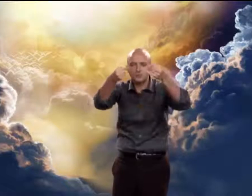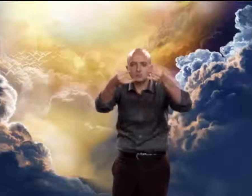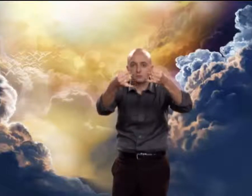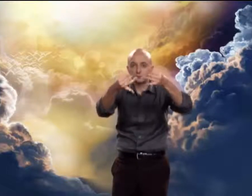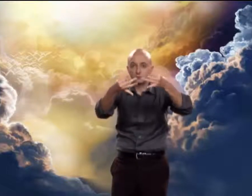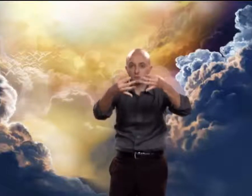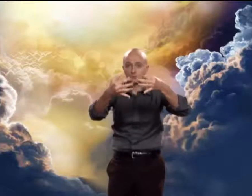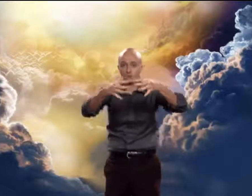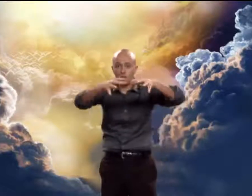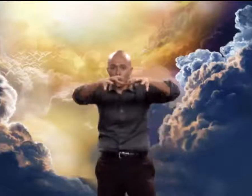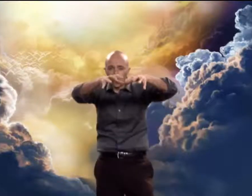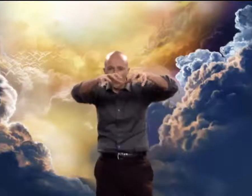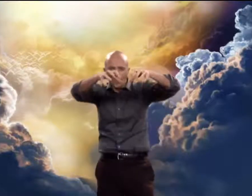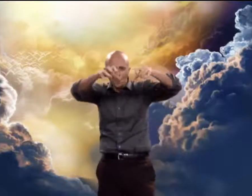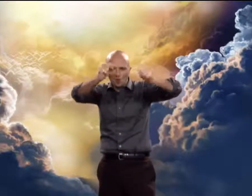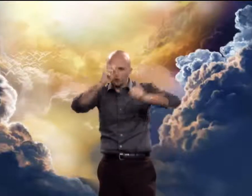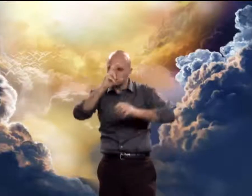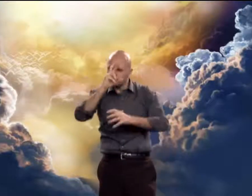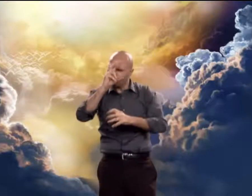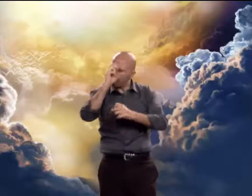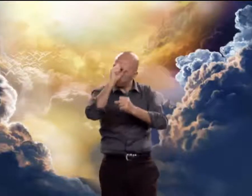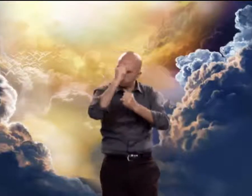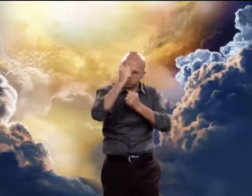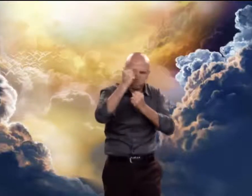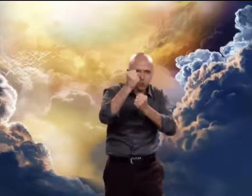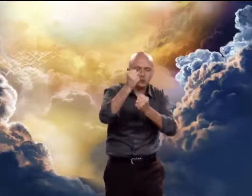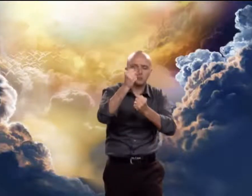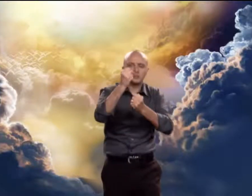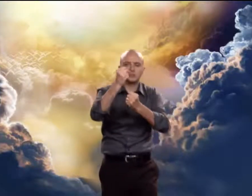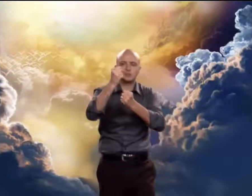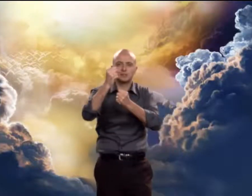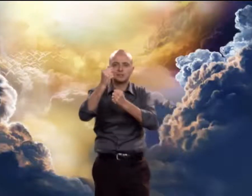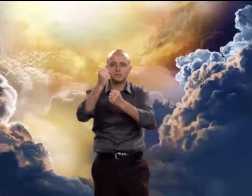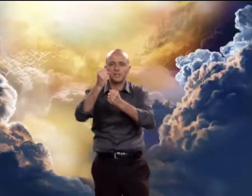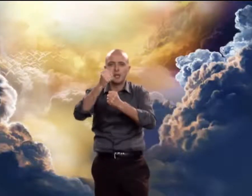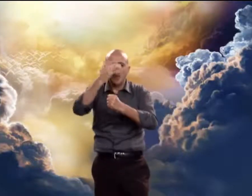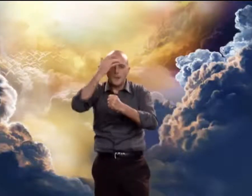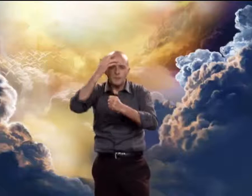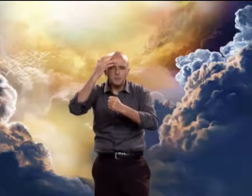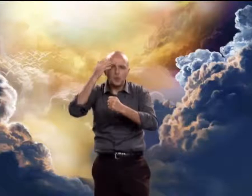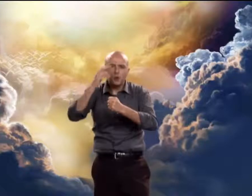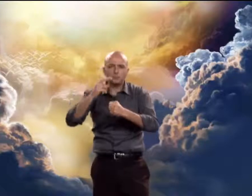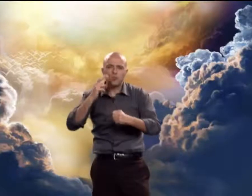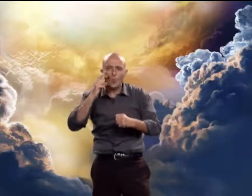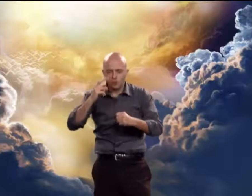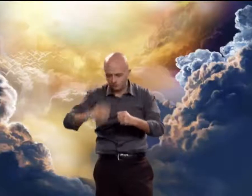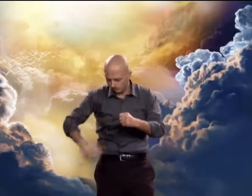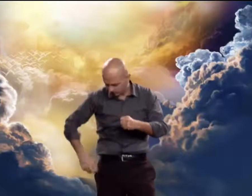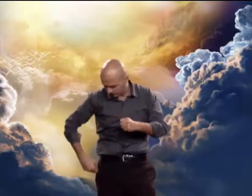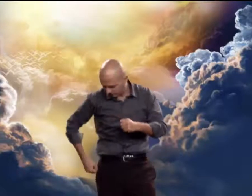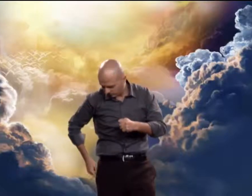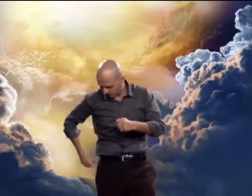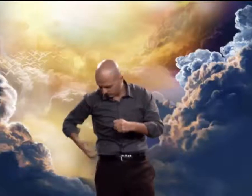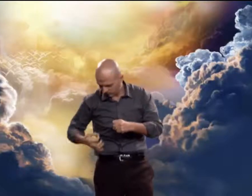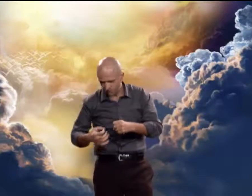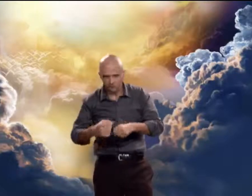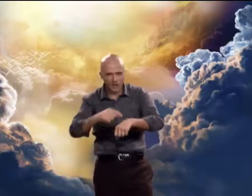teriam sido maiores. Fecha aspas. Depois da meia-noite, as trevas se desfizeram e a lua, ao tornar-se